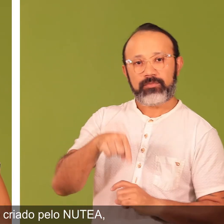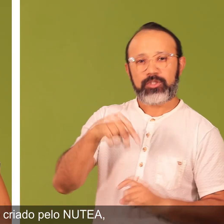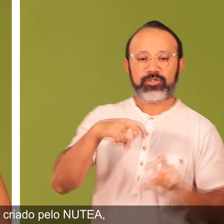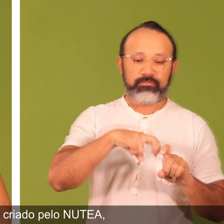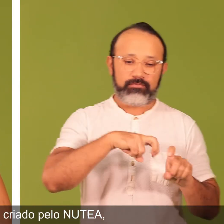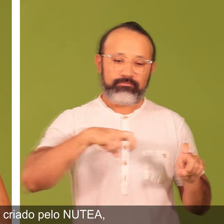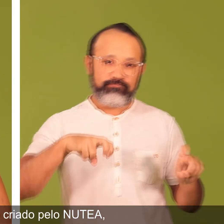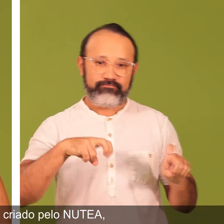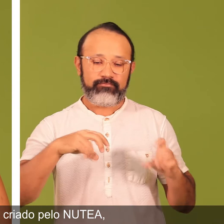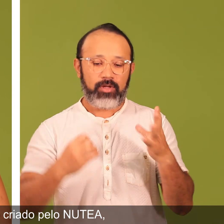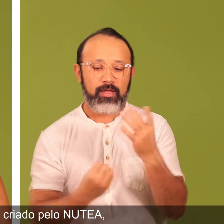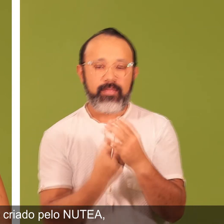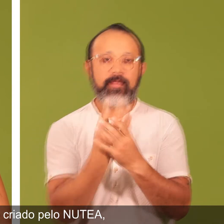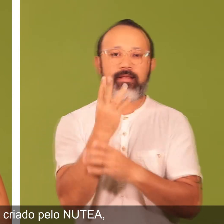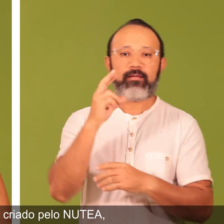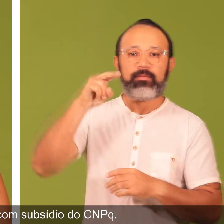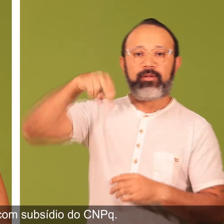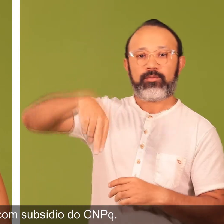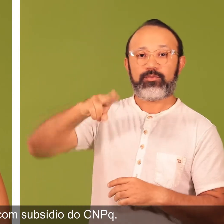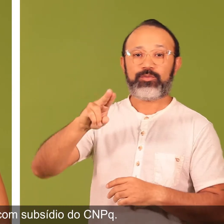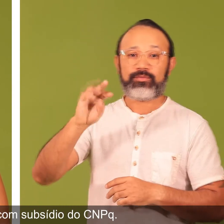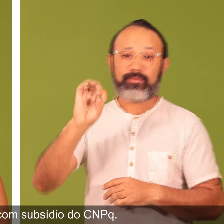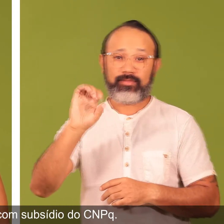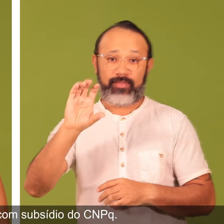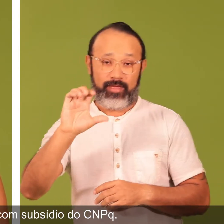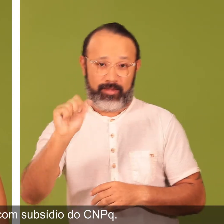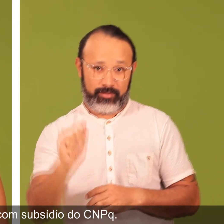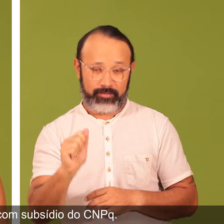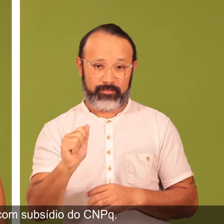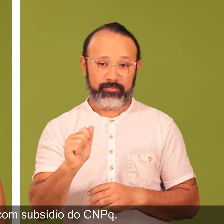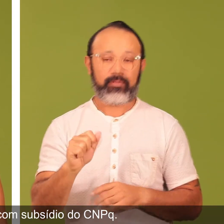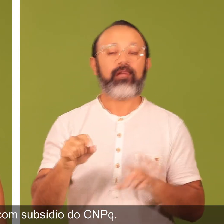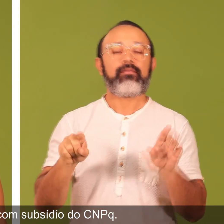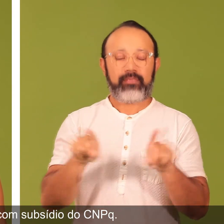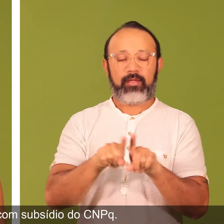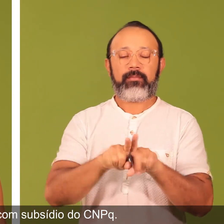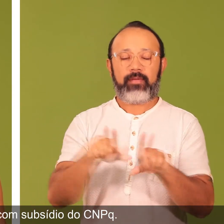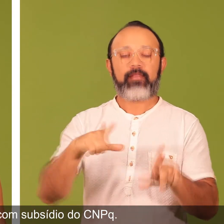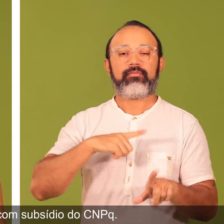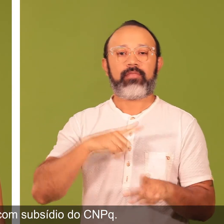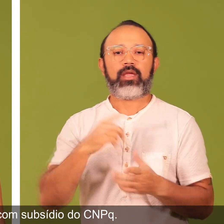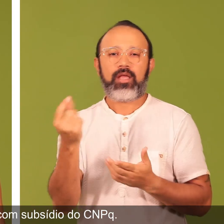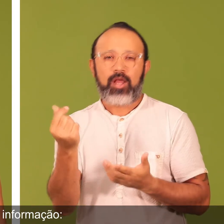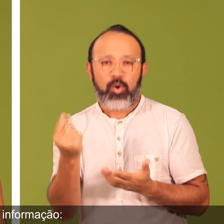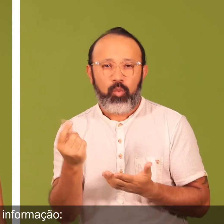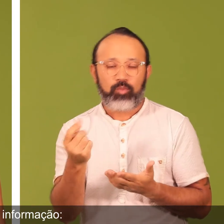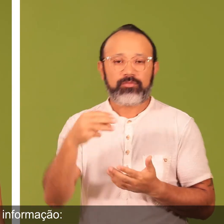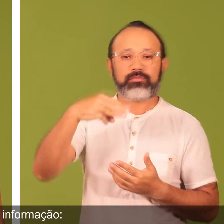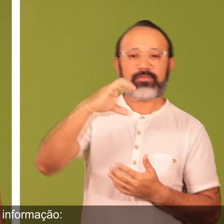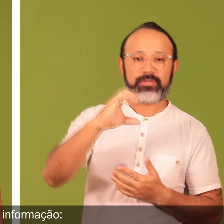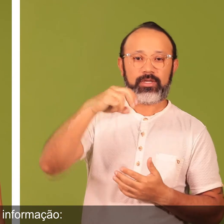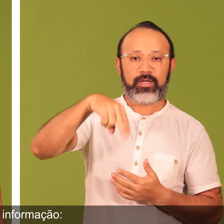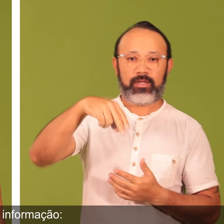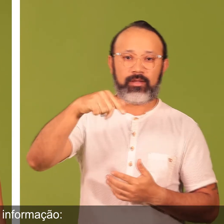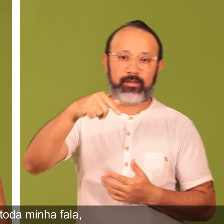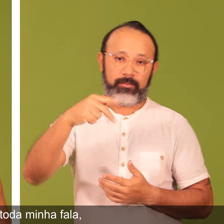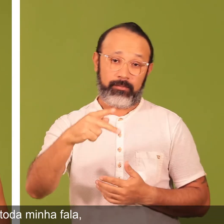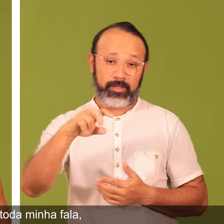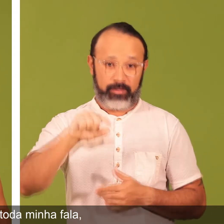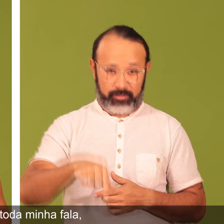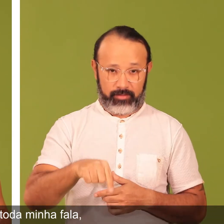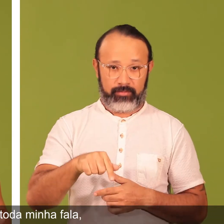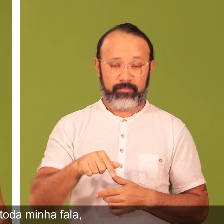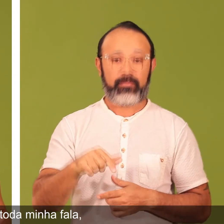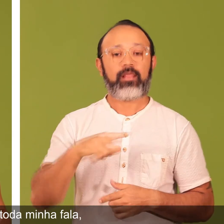e esse produto criado pelo até conta também com subsídio do CNPQ uma informação